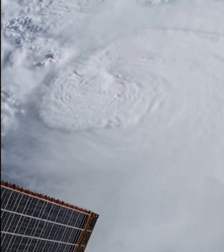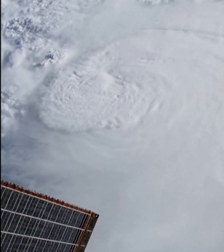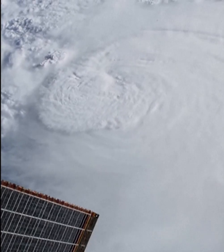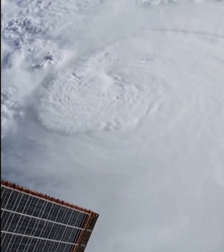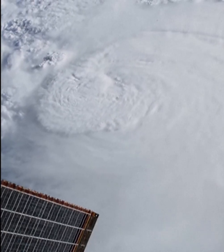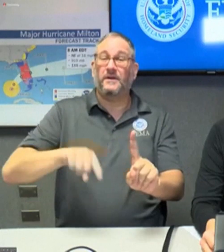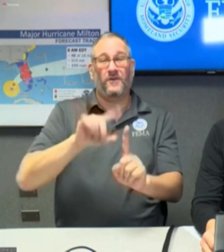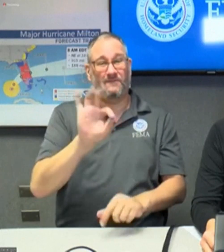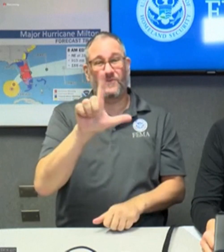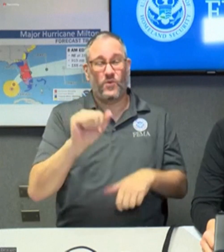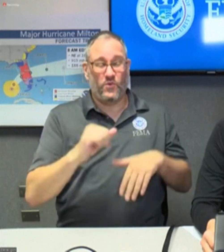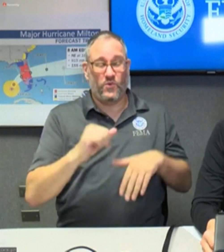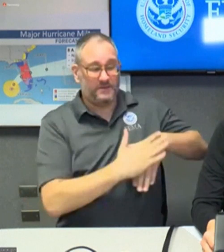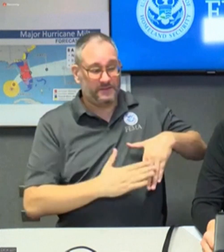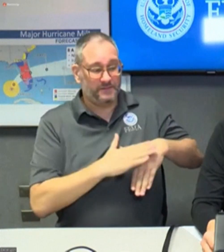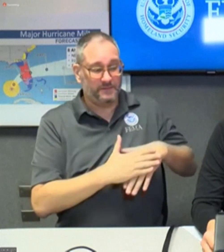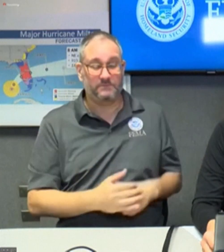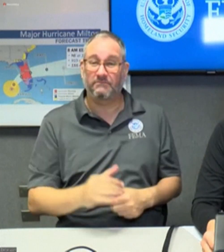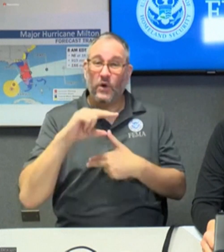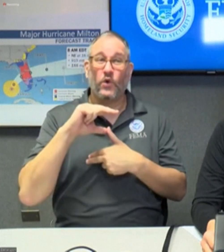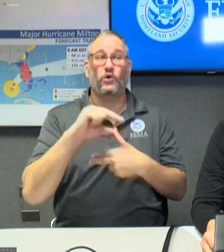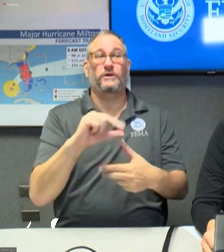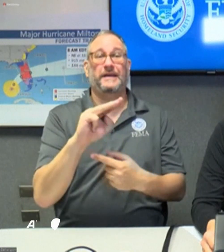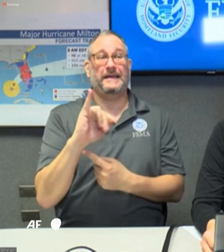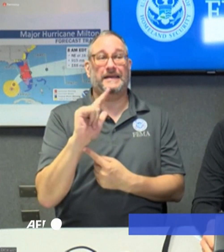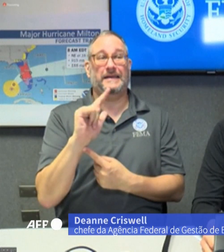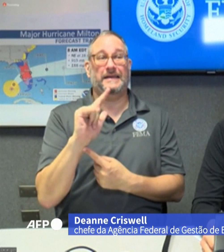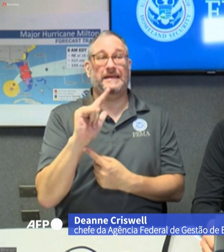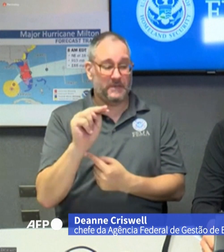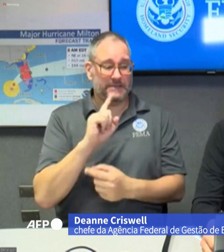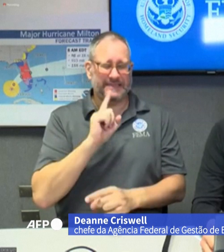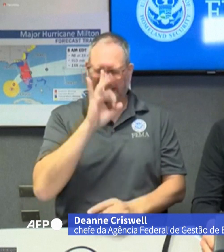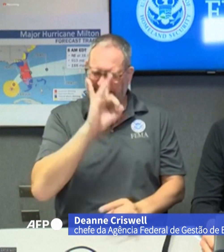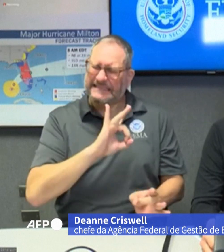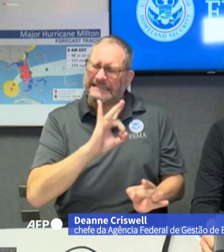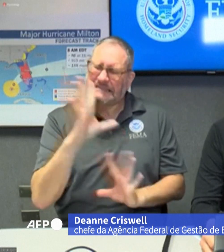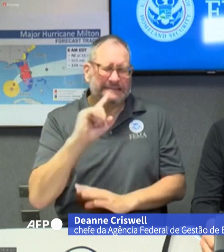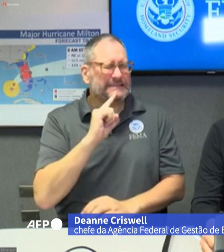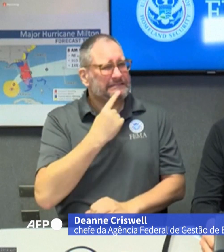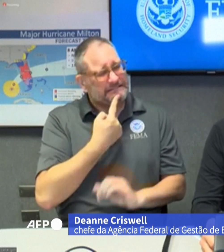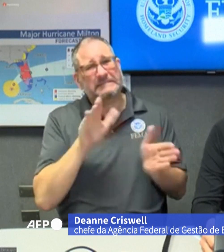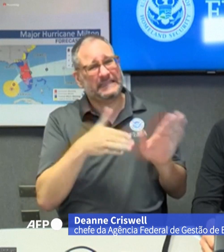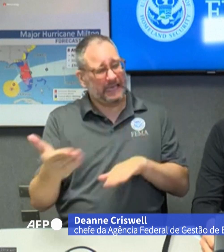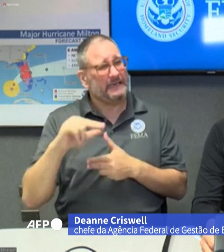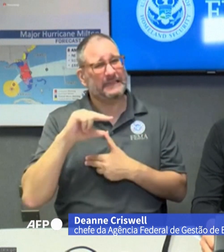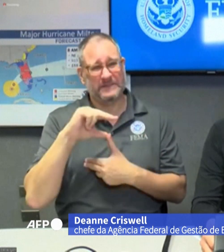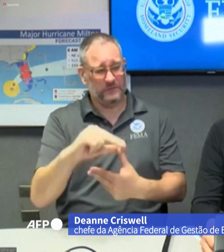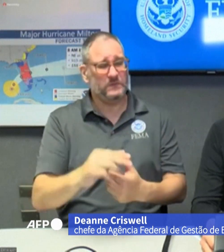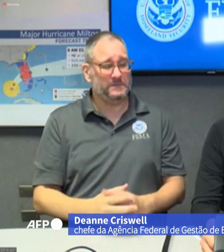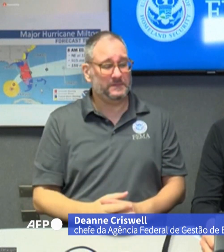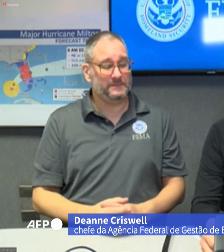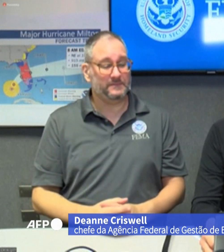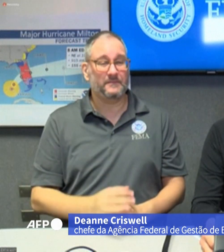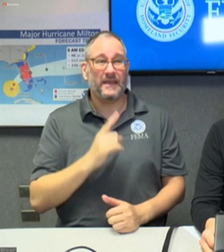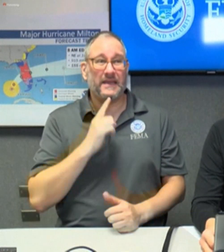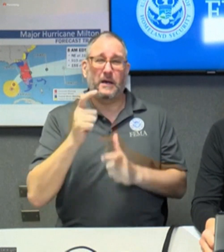de Emergências hurc o furacão Milton será uma tempestade mortal e catastrófica ele trará